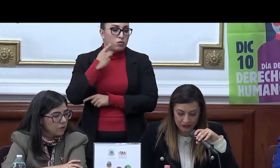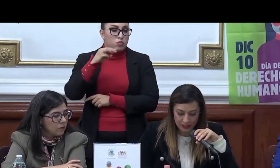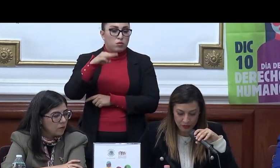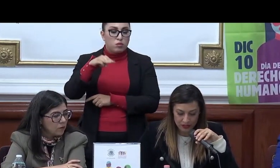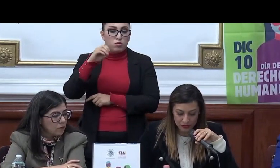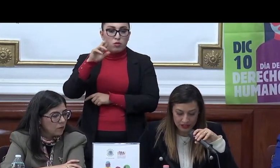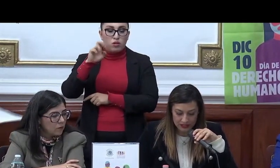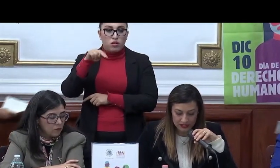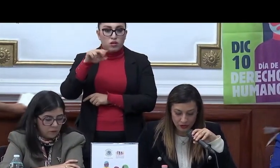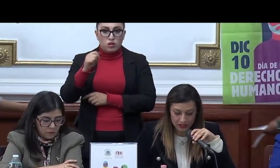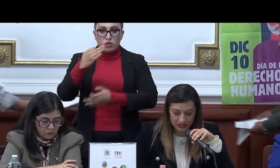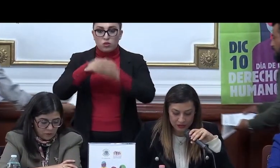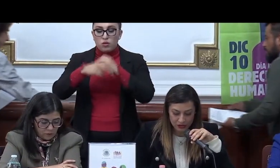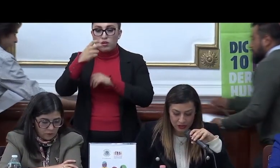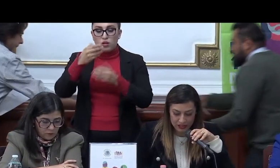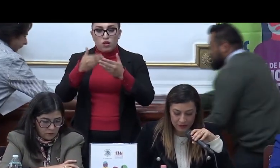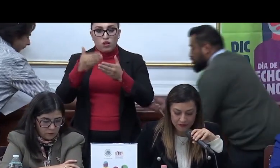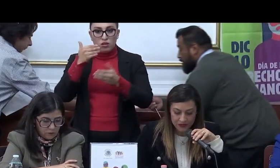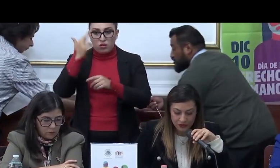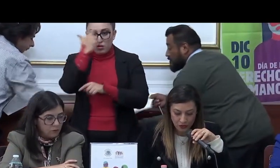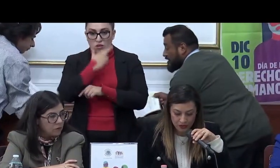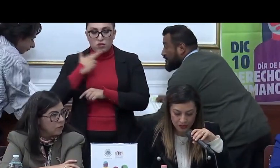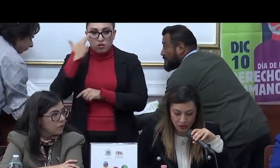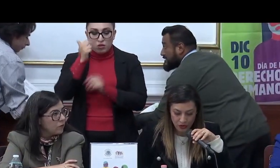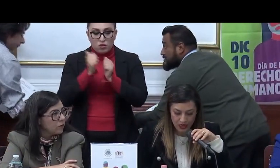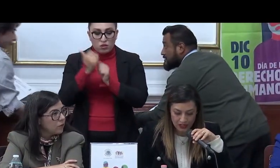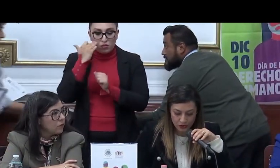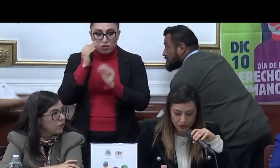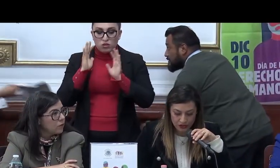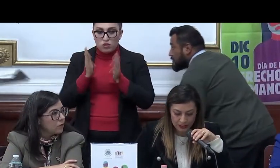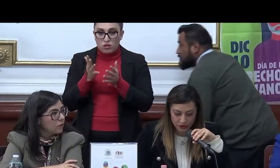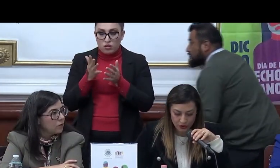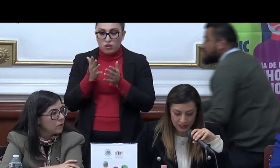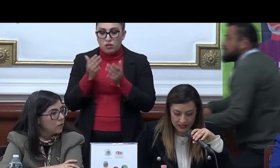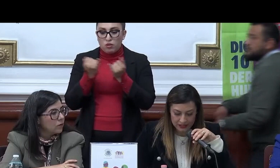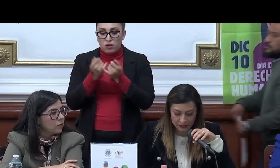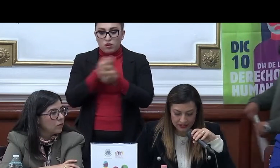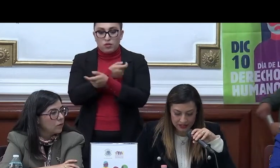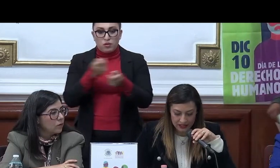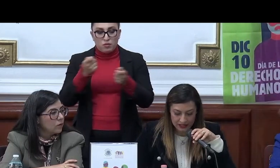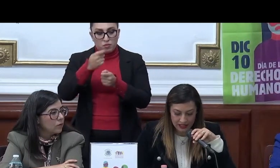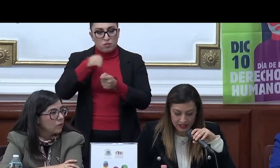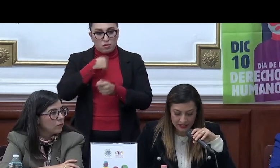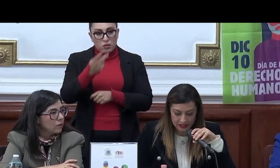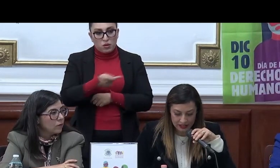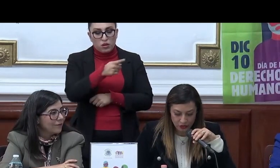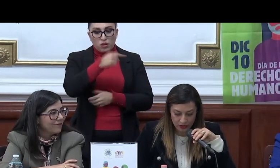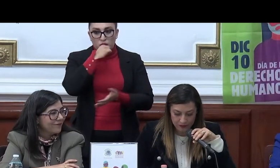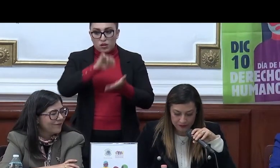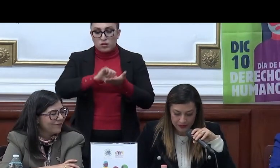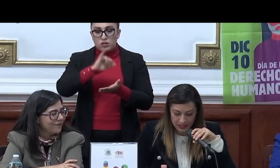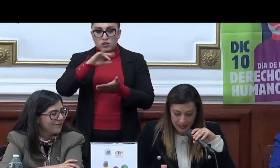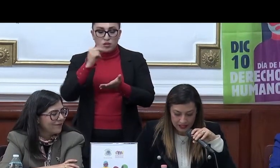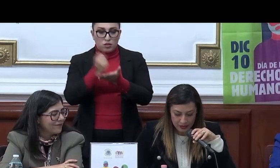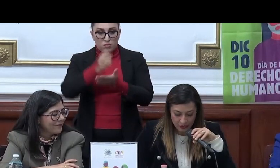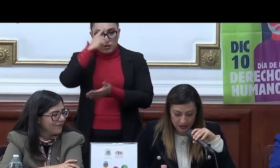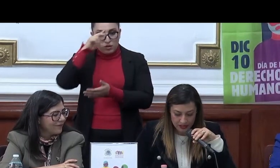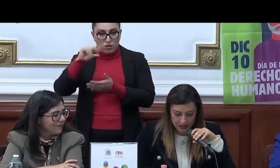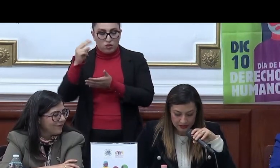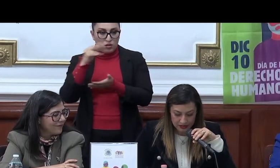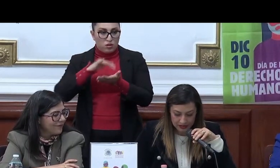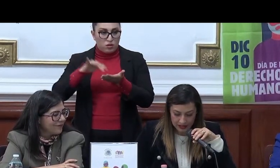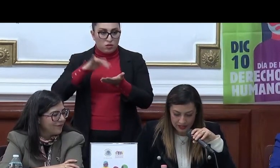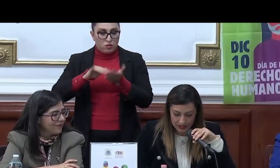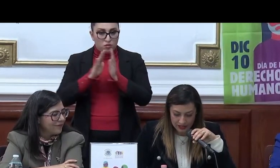este fue enviado para su análisis con anticipación debida, someto a su consideración la dispensa de la lectura.